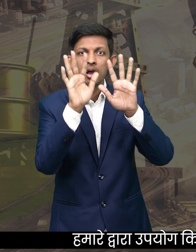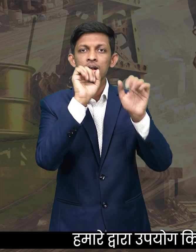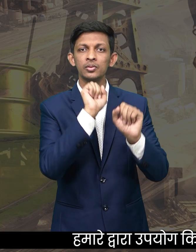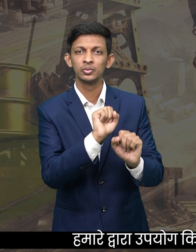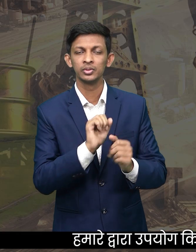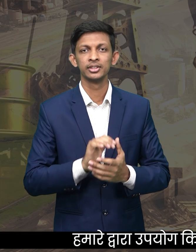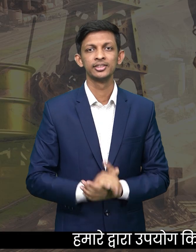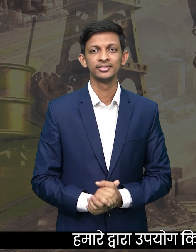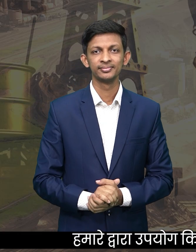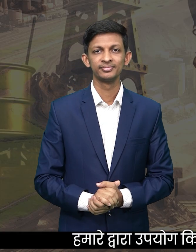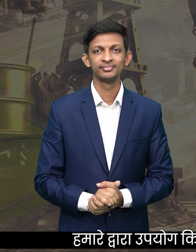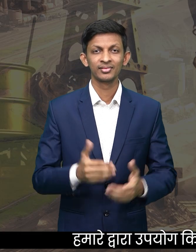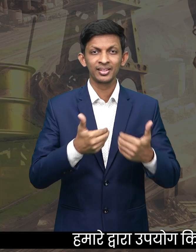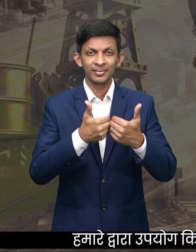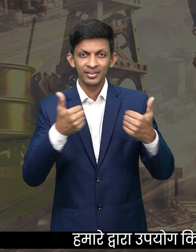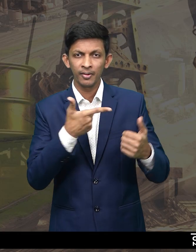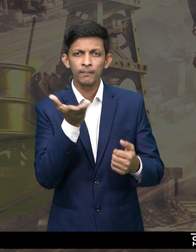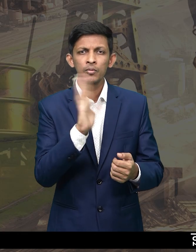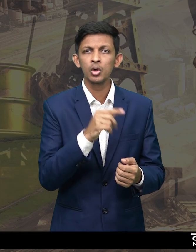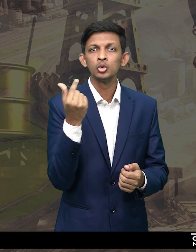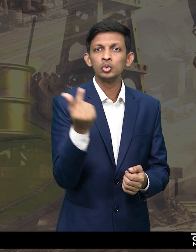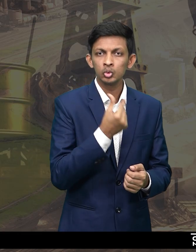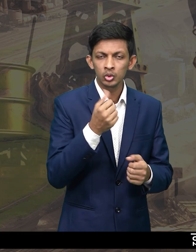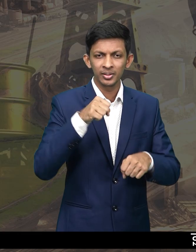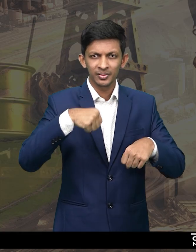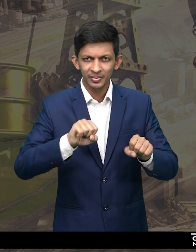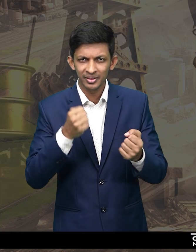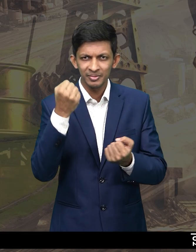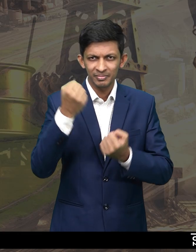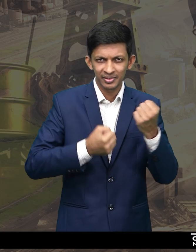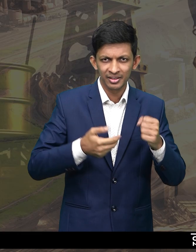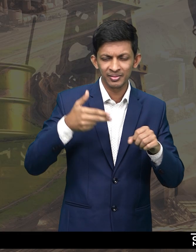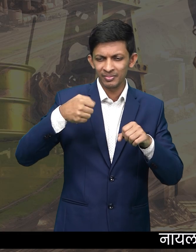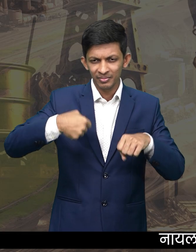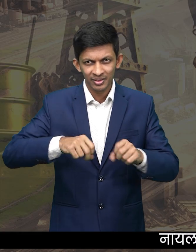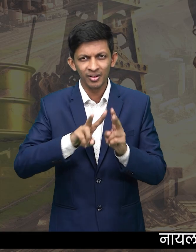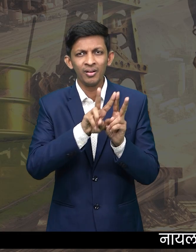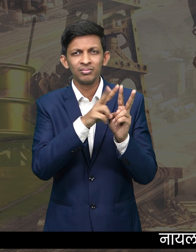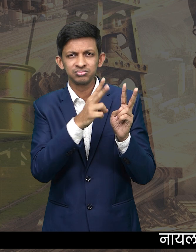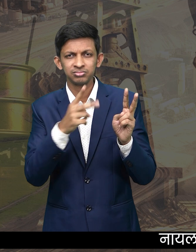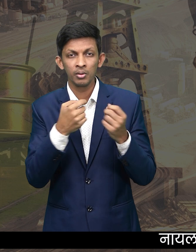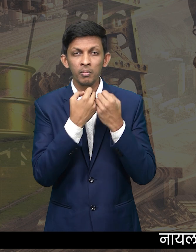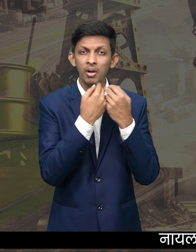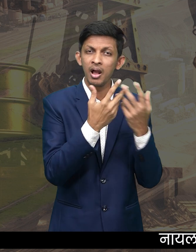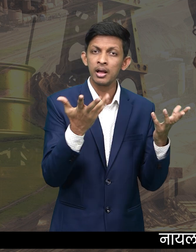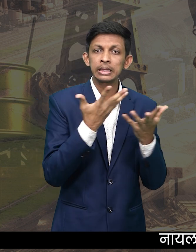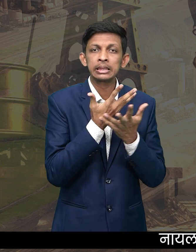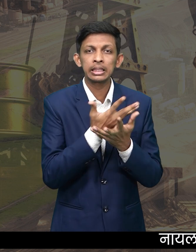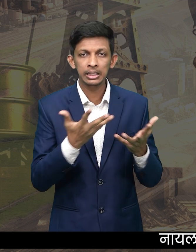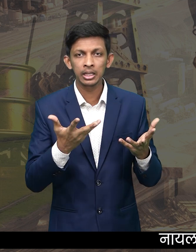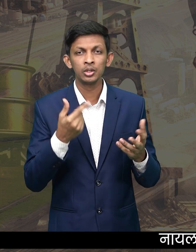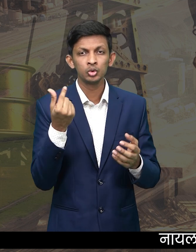वाले कई उत्पाद पेट्रोलियम से बनाए जाते हैं। इनमें प्लास्टिक, सिंथेटिक रबर, नायलॉन जैसे कपड़े,